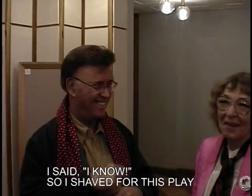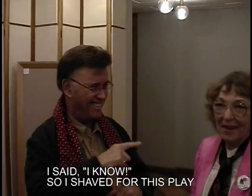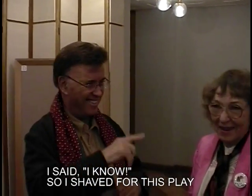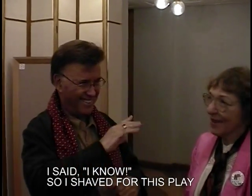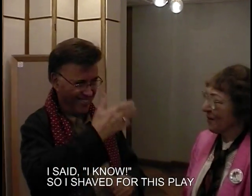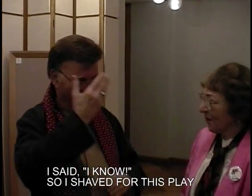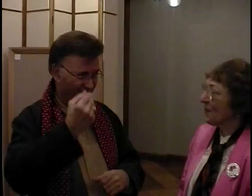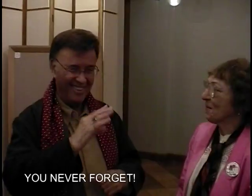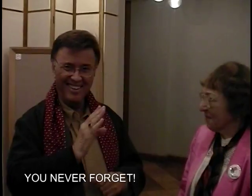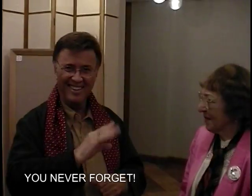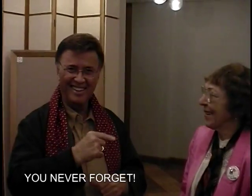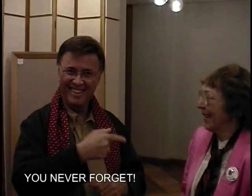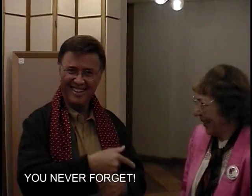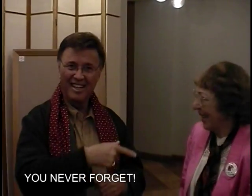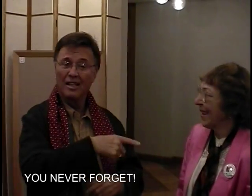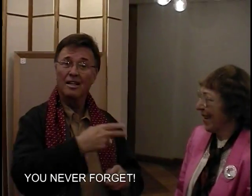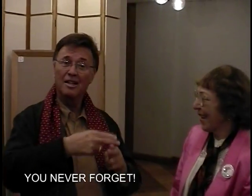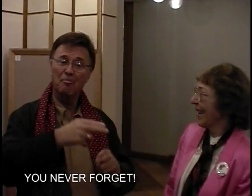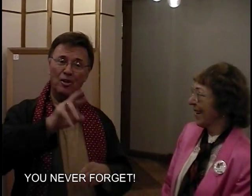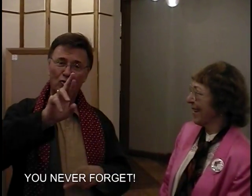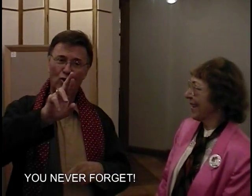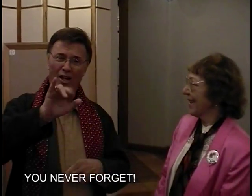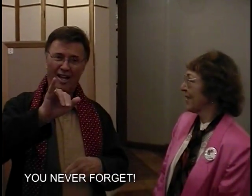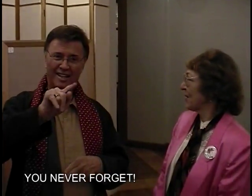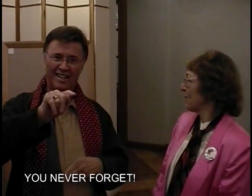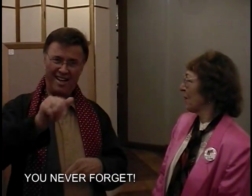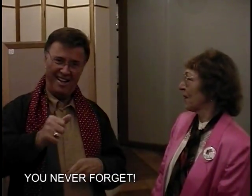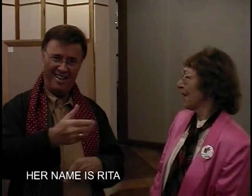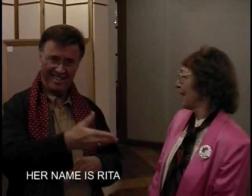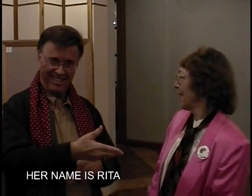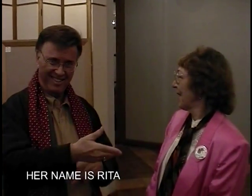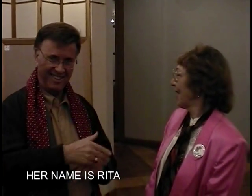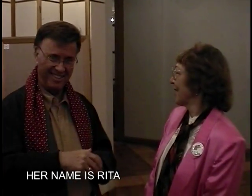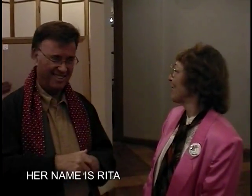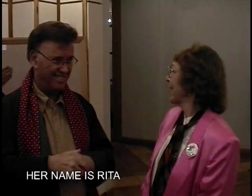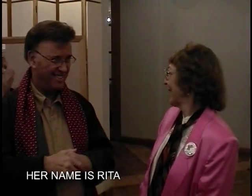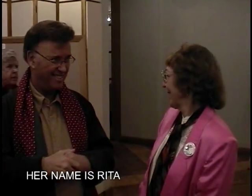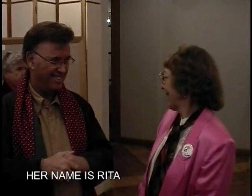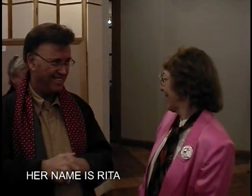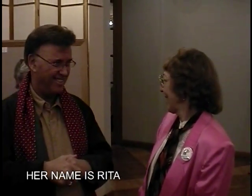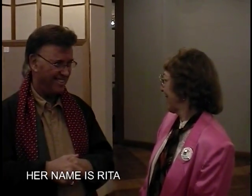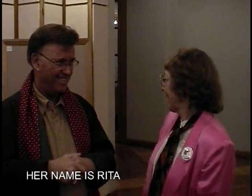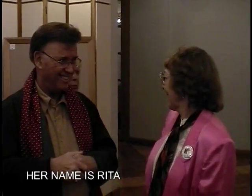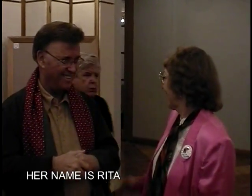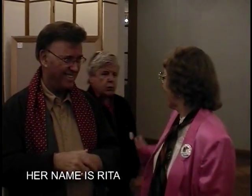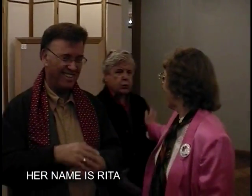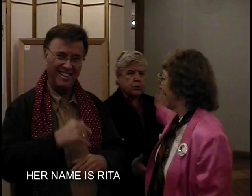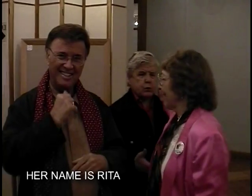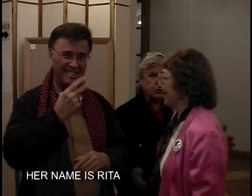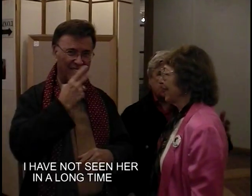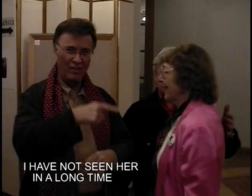Какая сладкая истома, какая нежность, милый друг.